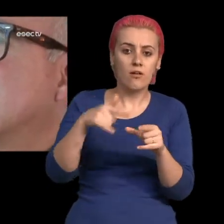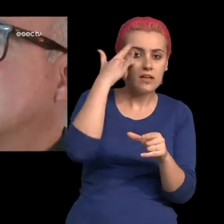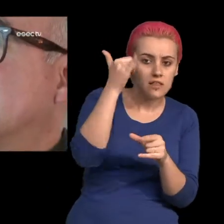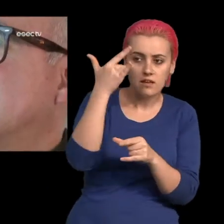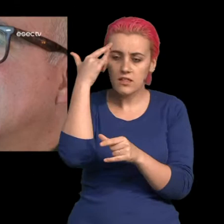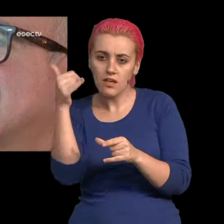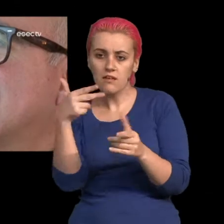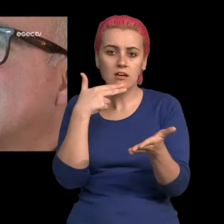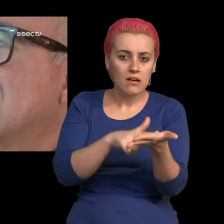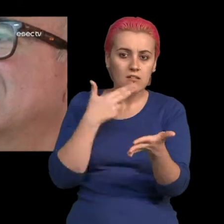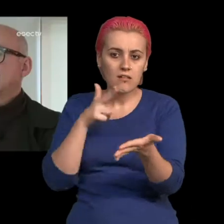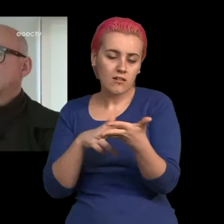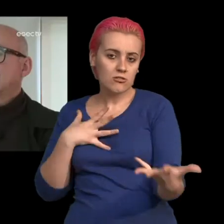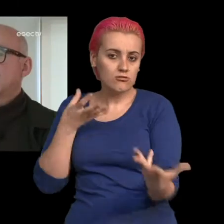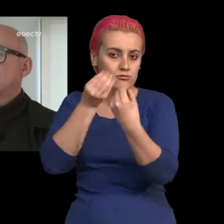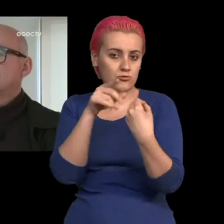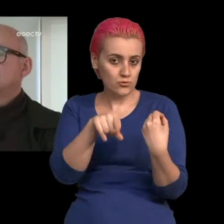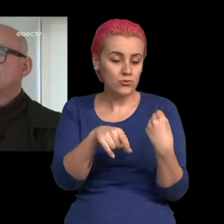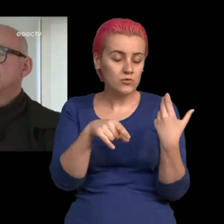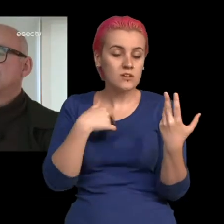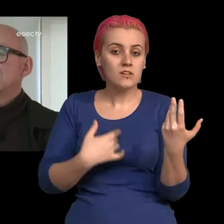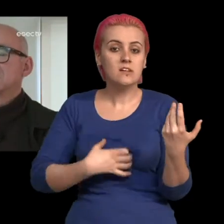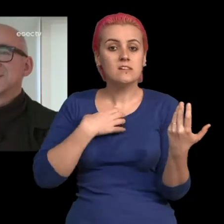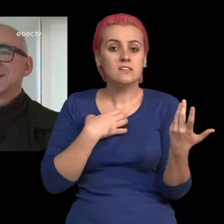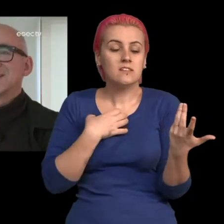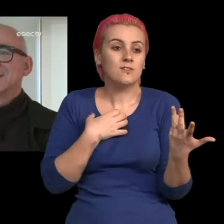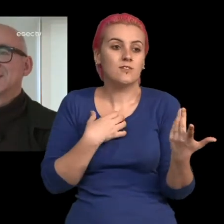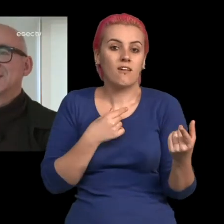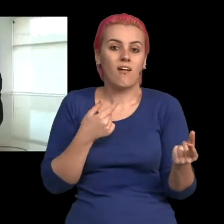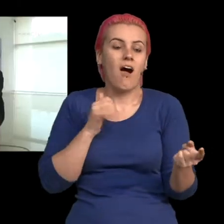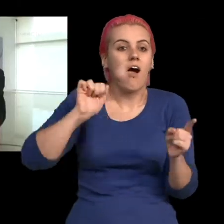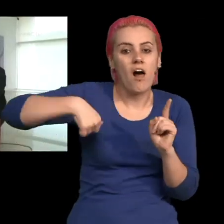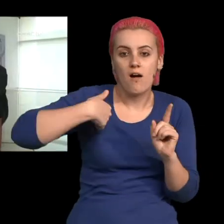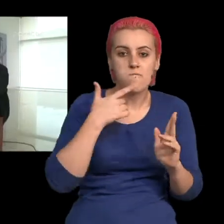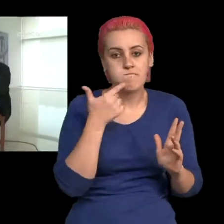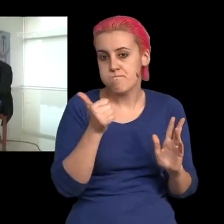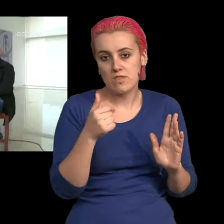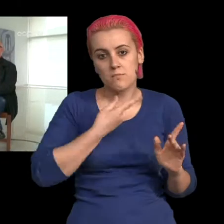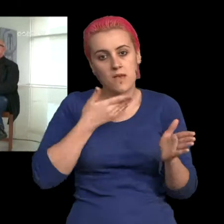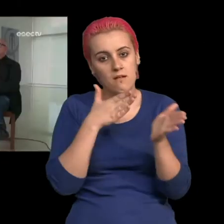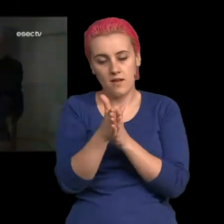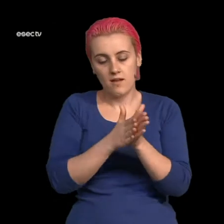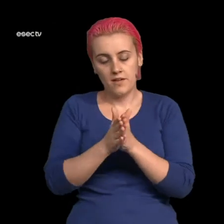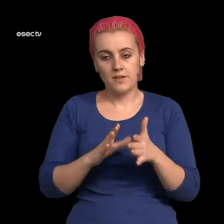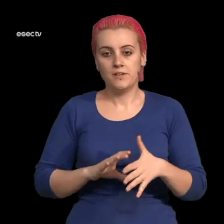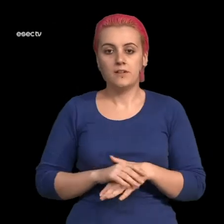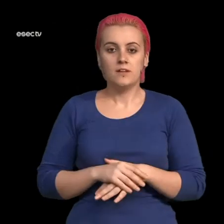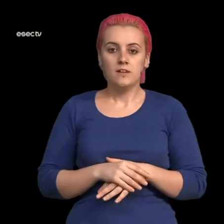realidades todas, e achei que era não podia desperdiçar essa potencialidade, não é?